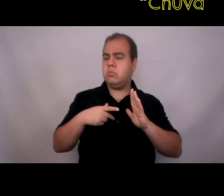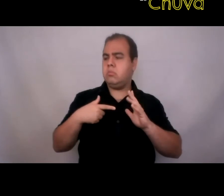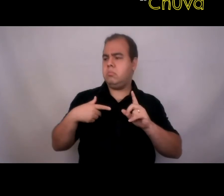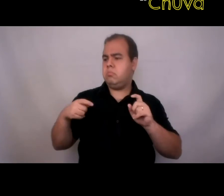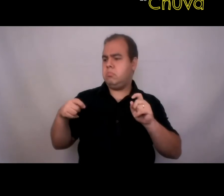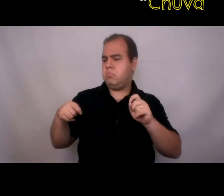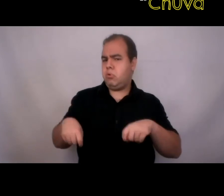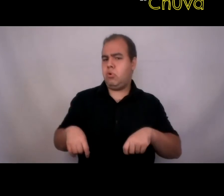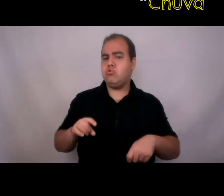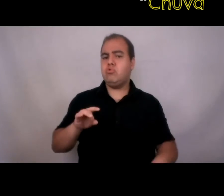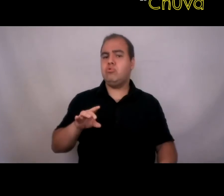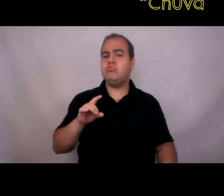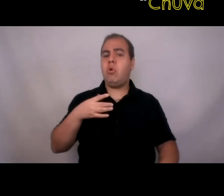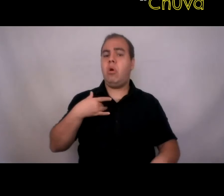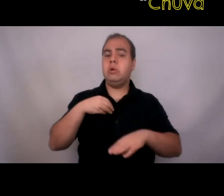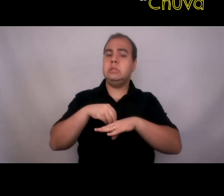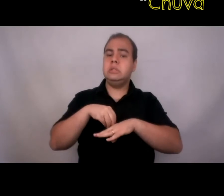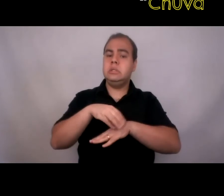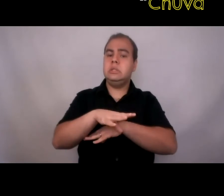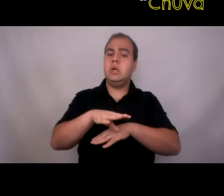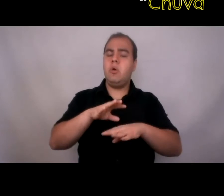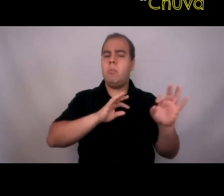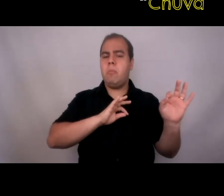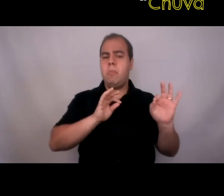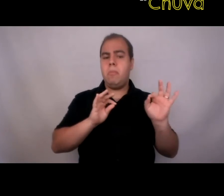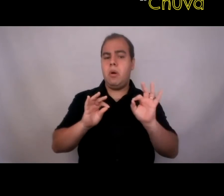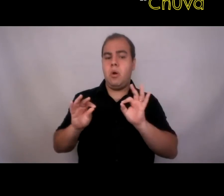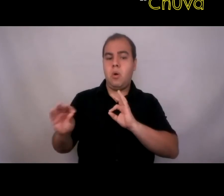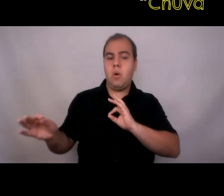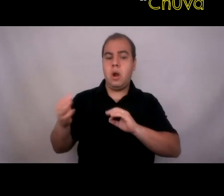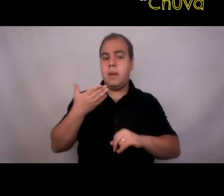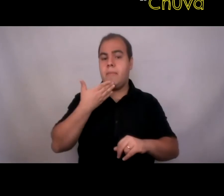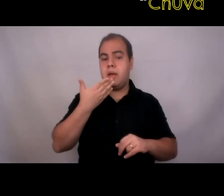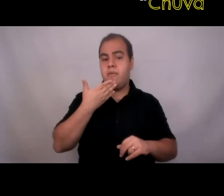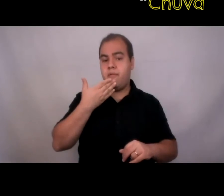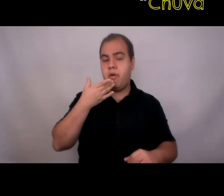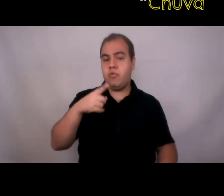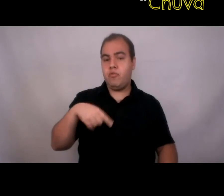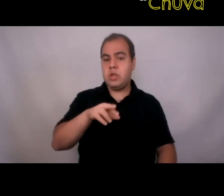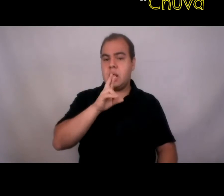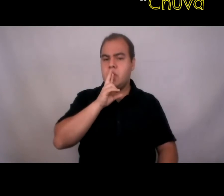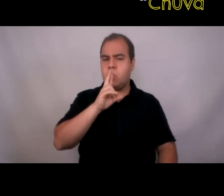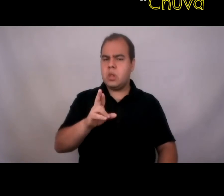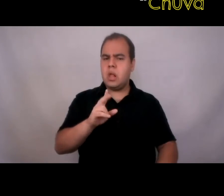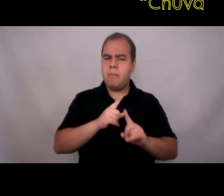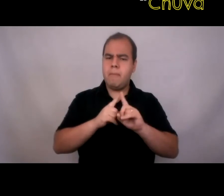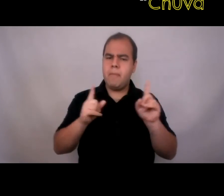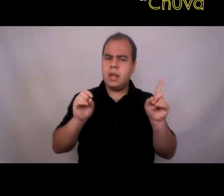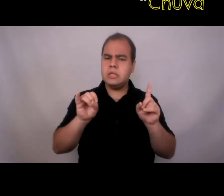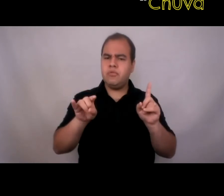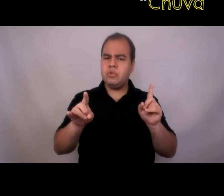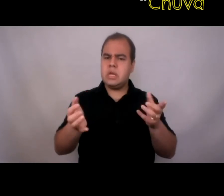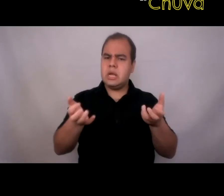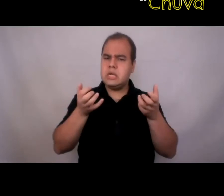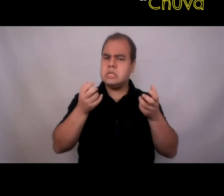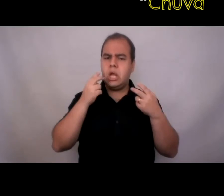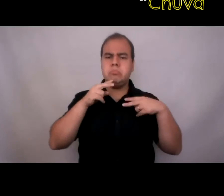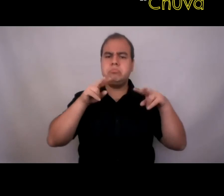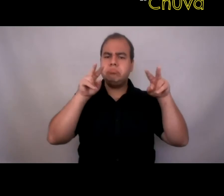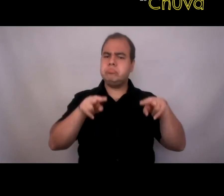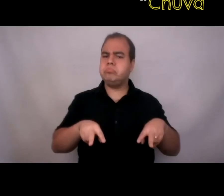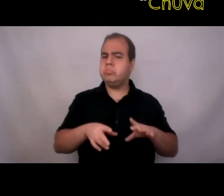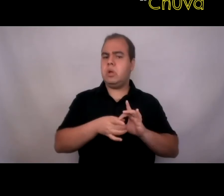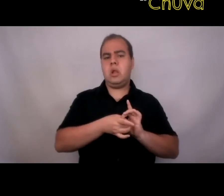Não. Acho que eu só estava colocando numa ordem assim que eu achava mais fácil para você responder. Mas se você quiser manejar